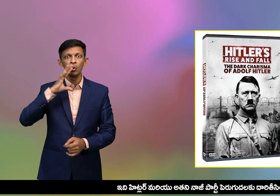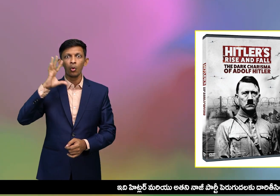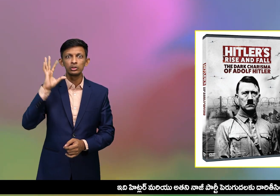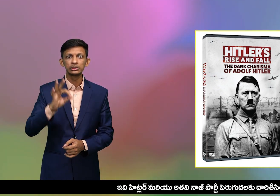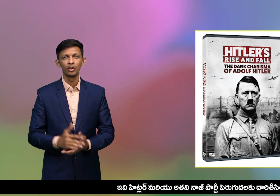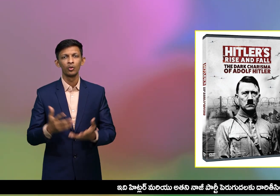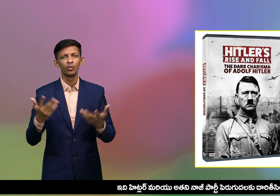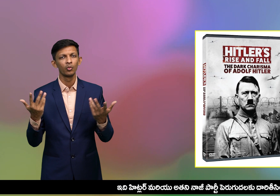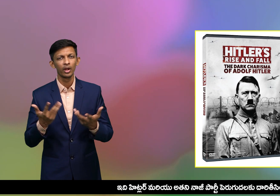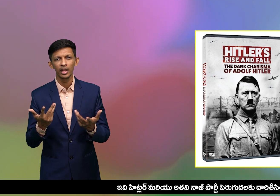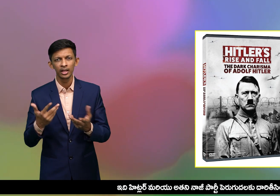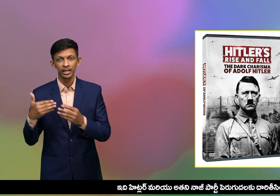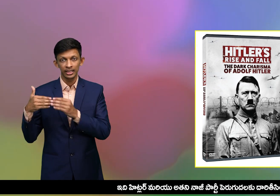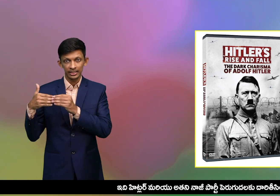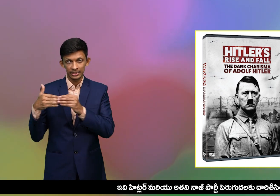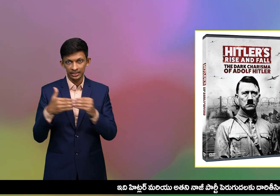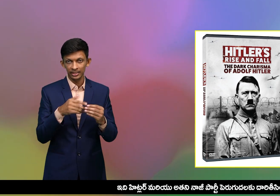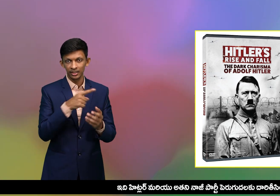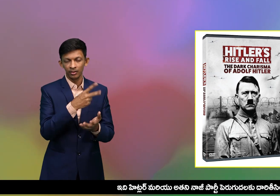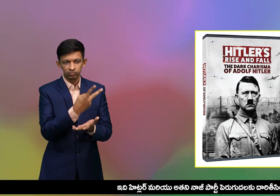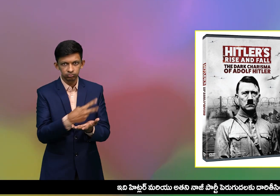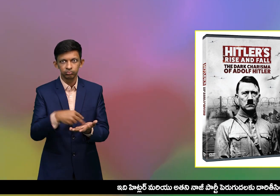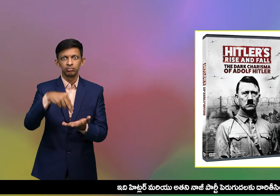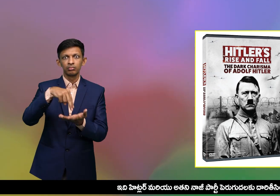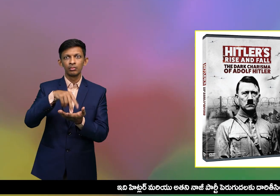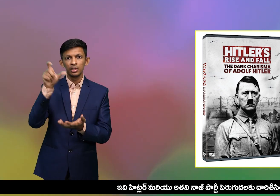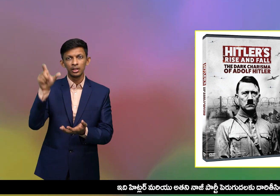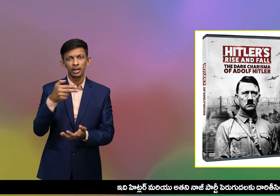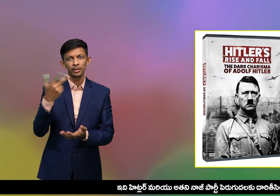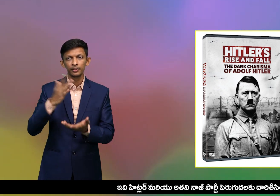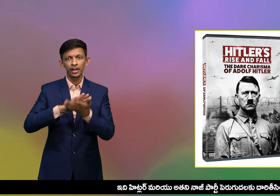పార్టీ పెరుగుదలకు దారితీసింది.